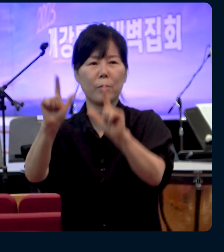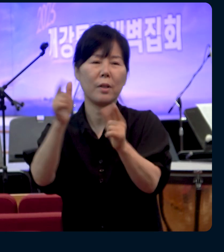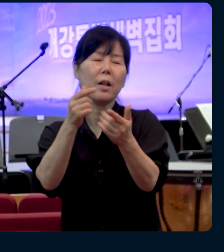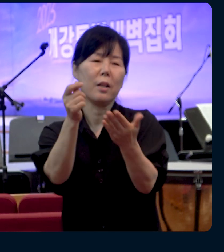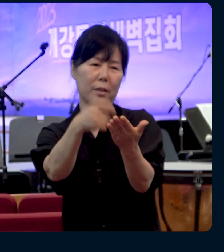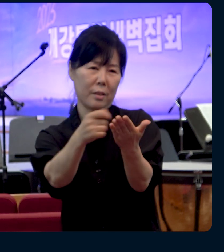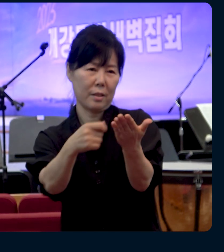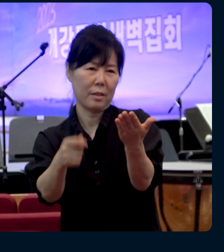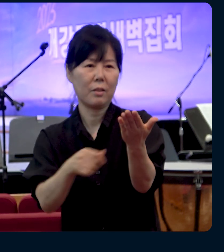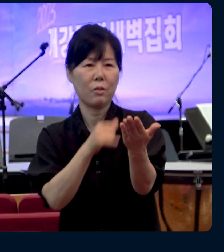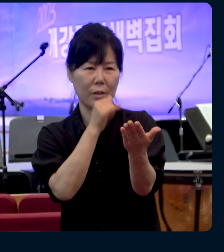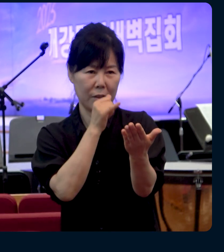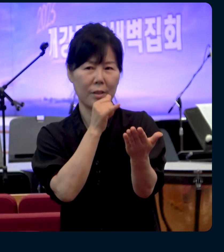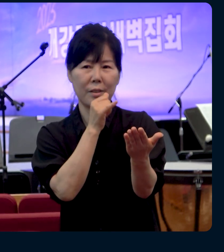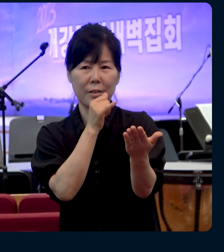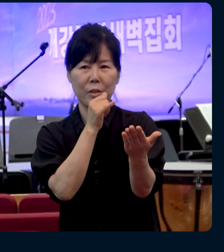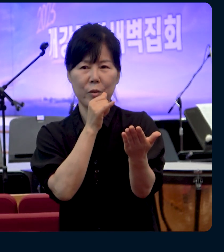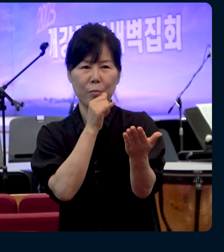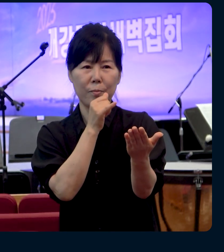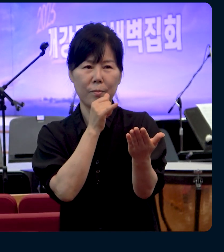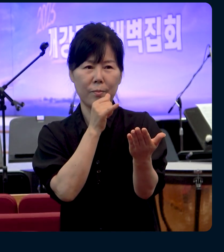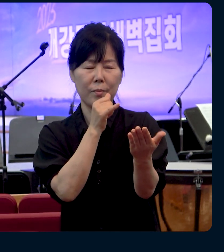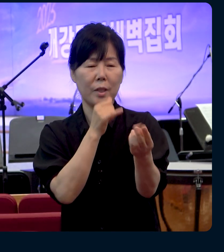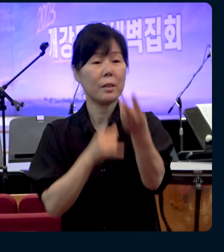그 모습이 있어요. 이게 오늘 우리가